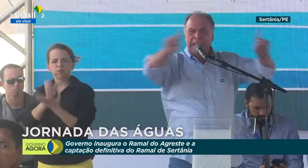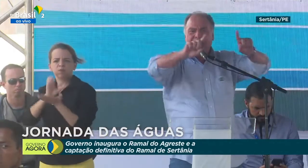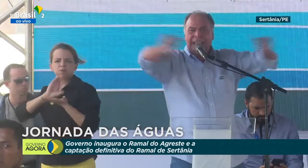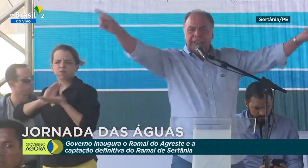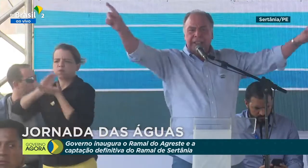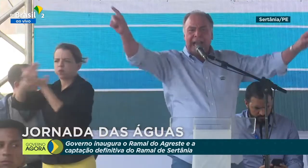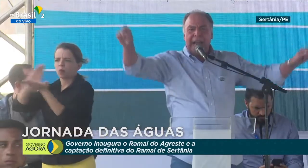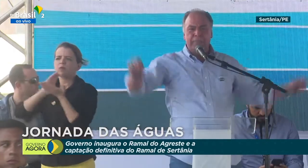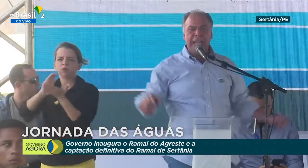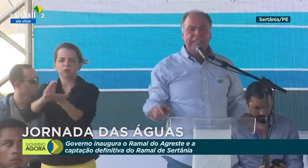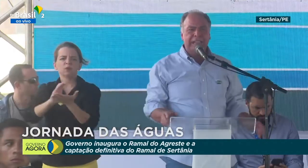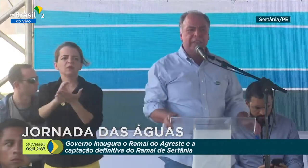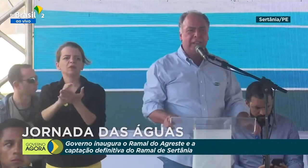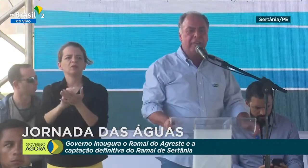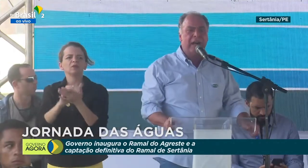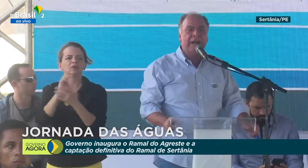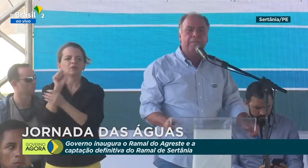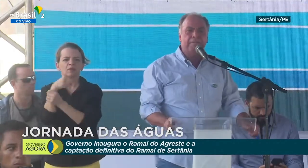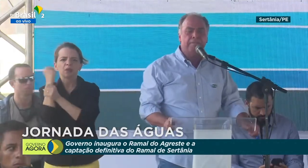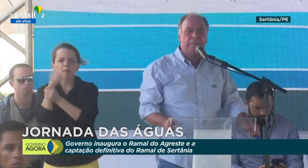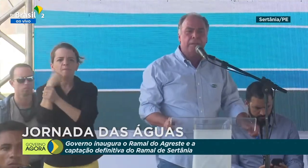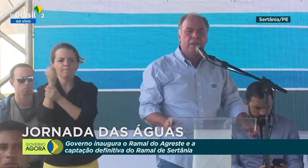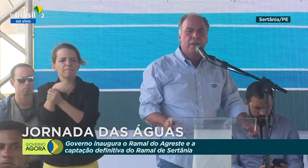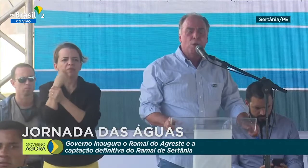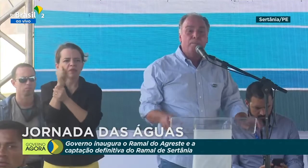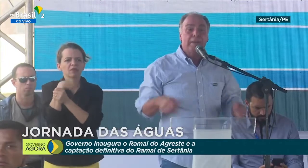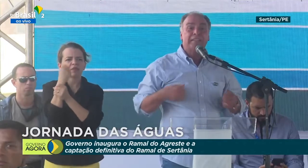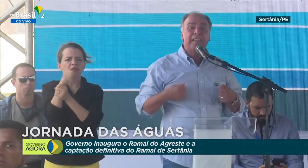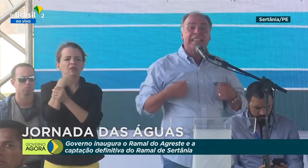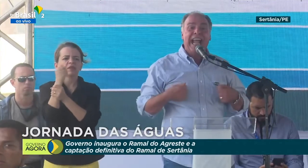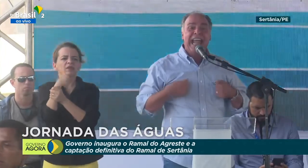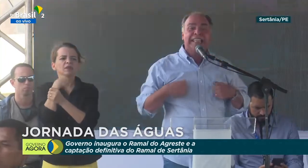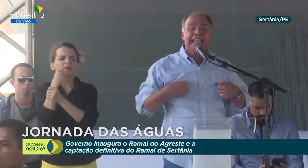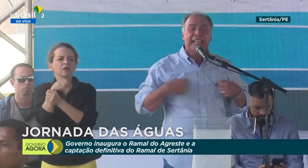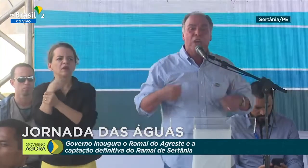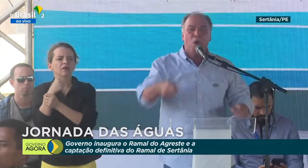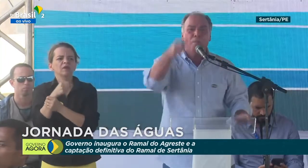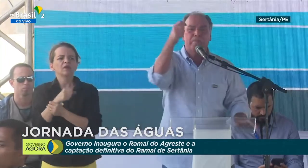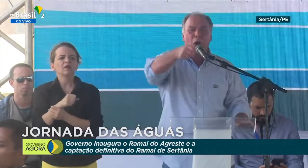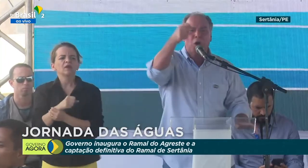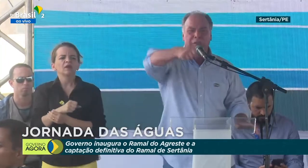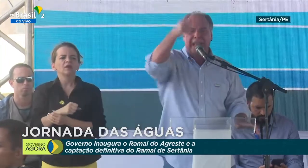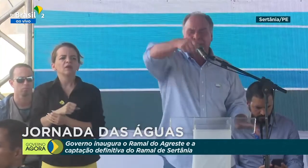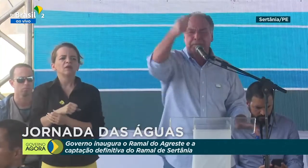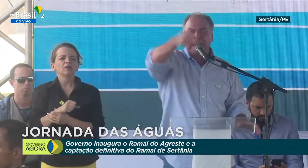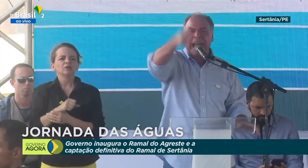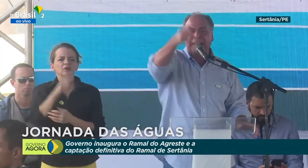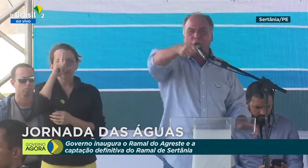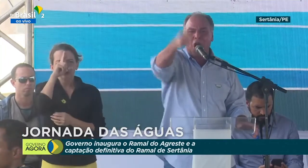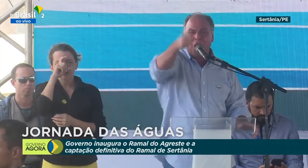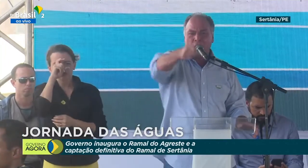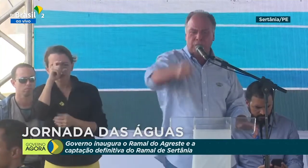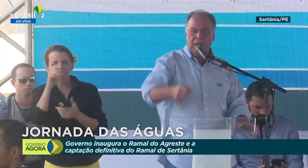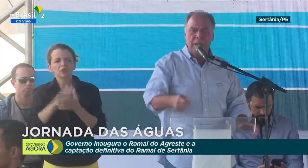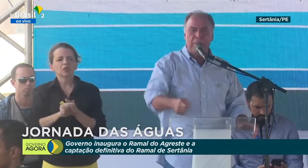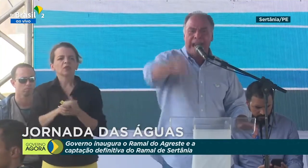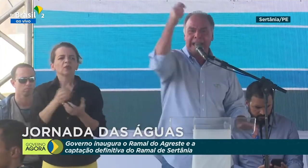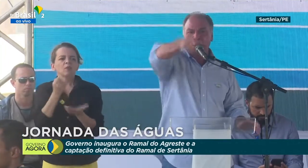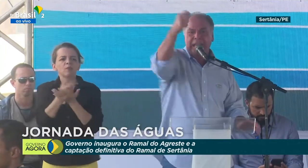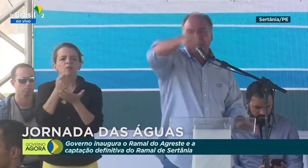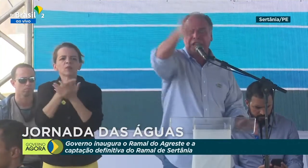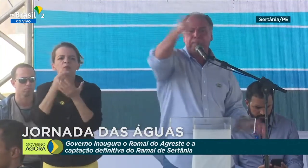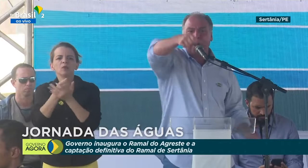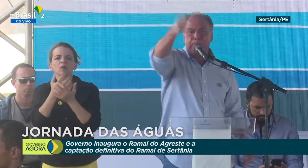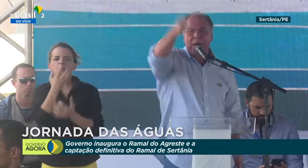as unidades de terapia intensiva, o presidente que comprou os respiradores para